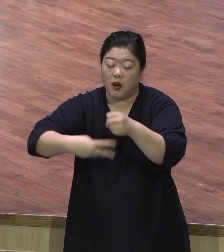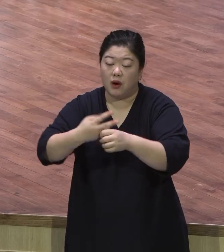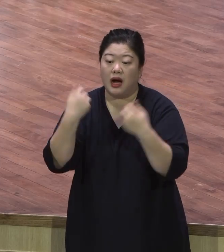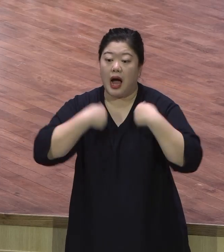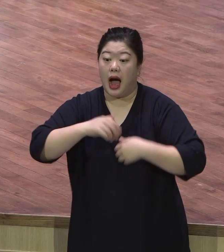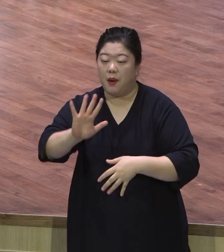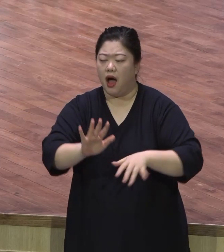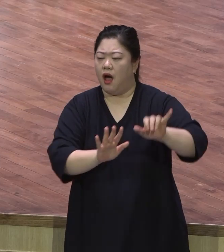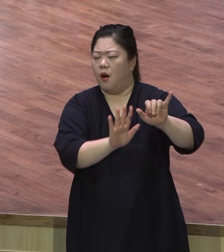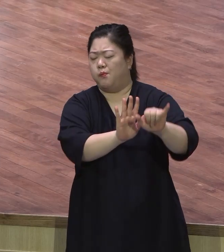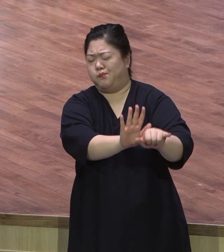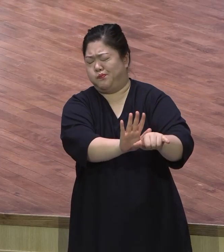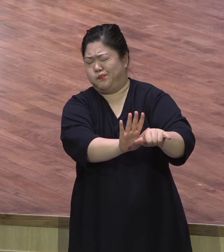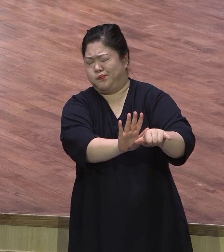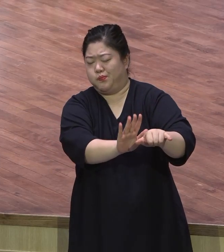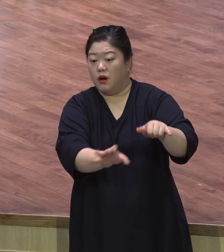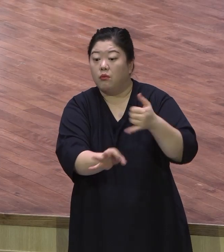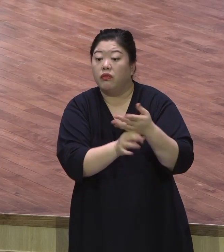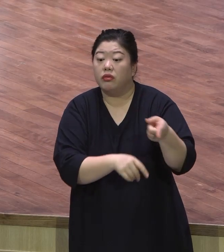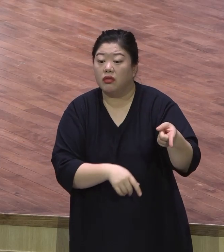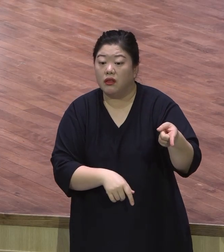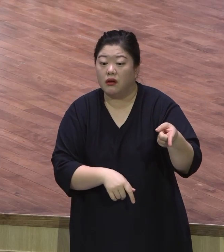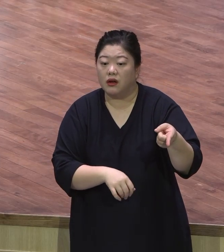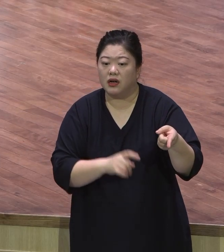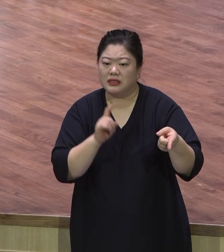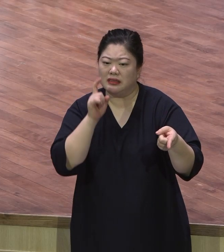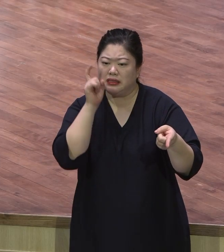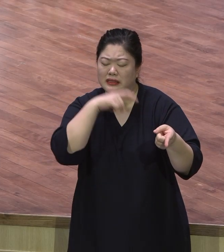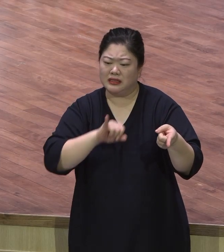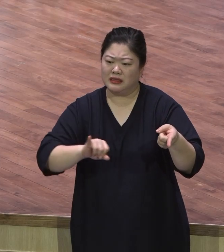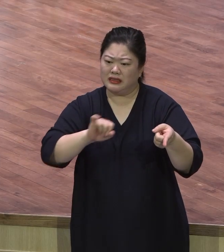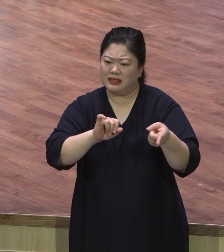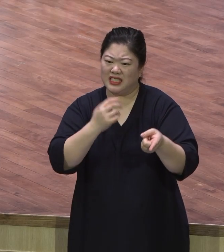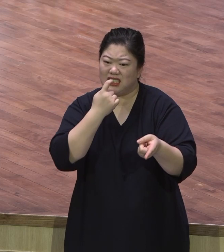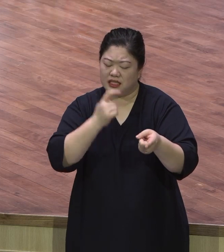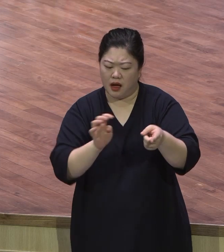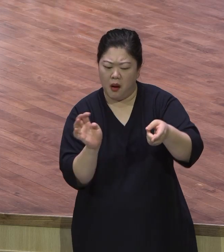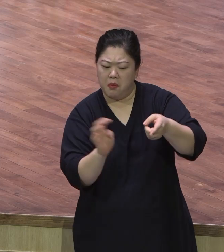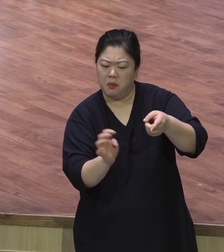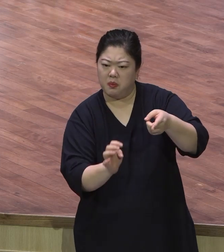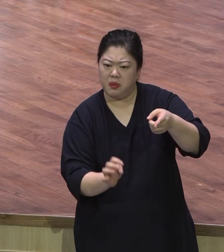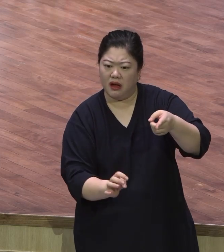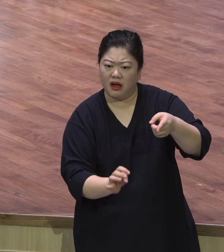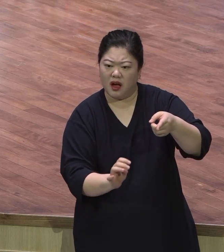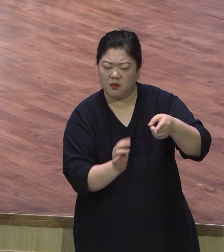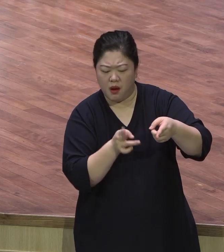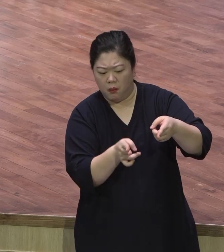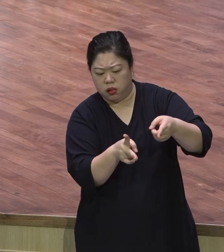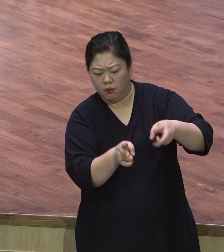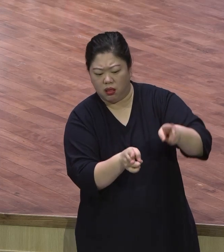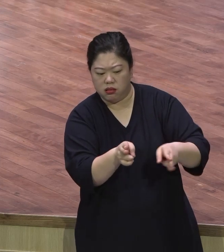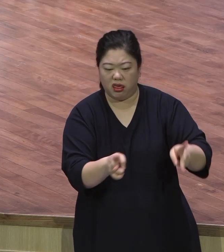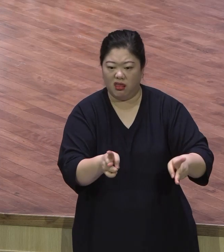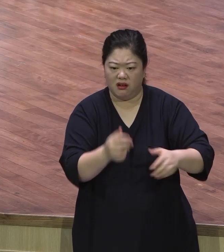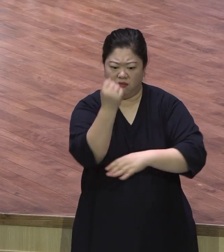안 입고 옷장에 계속 있으면 그 옷이 어떻게 해요. 그냥 그냥 존먹어 본다니까요.